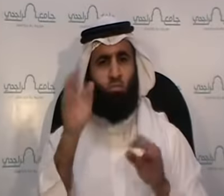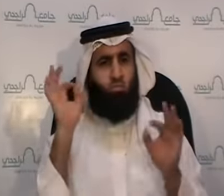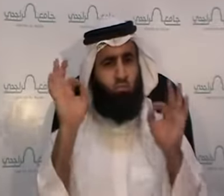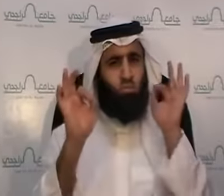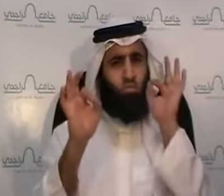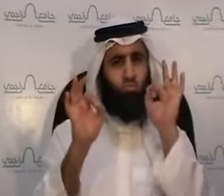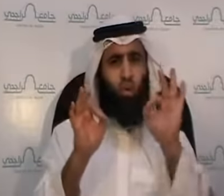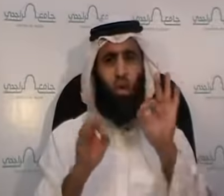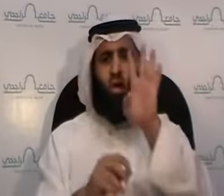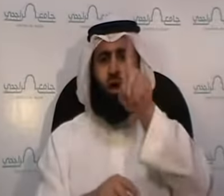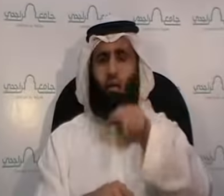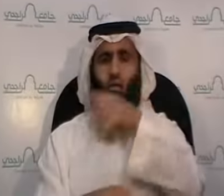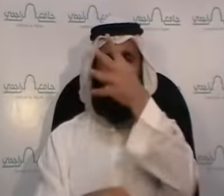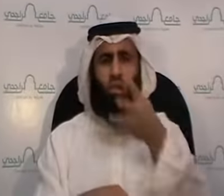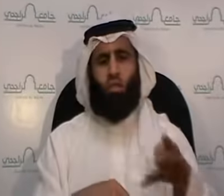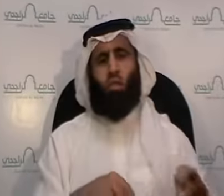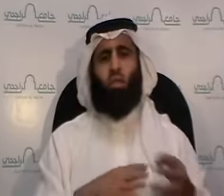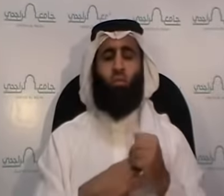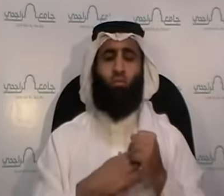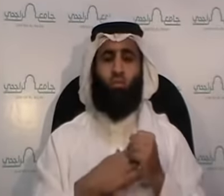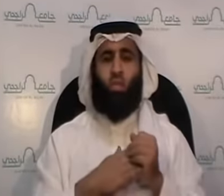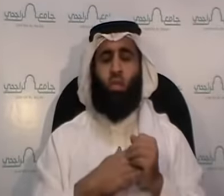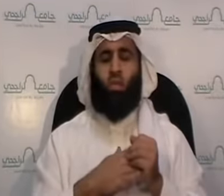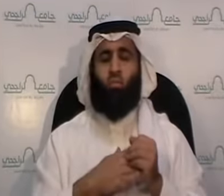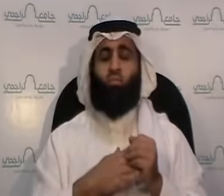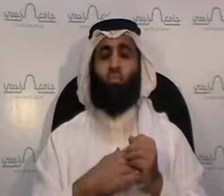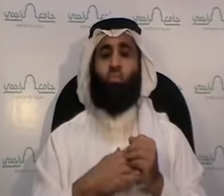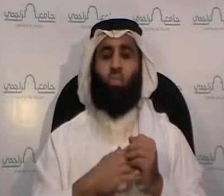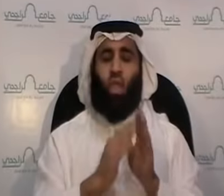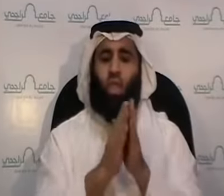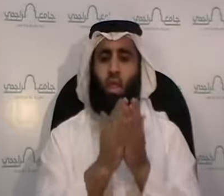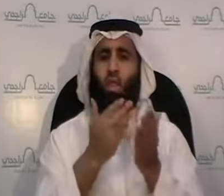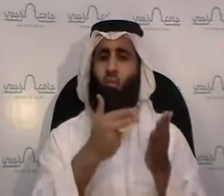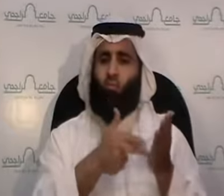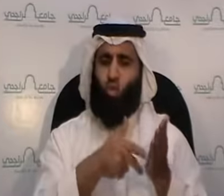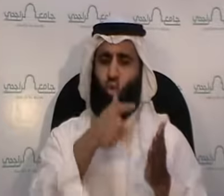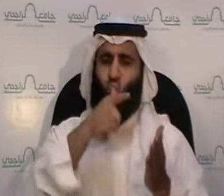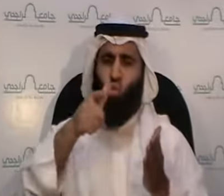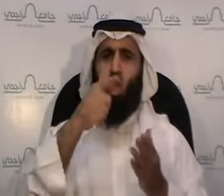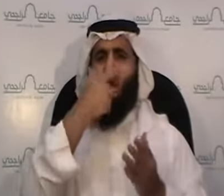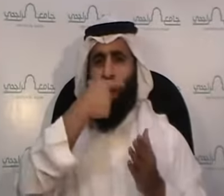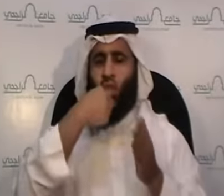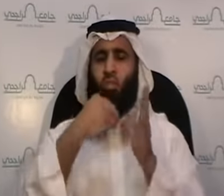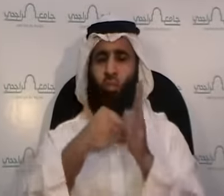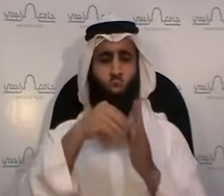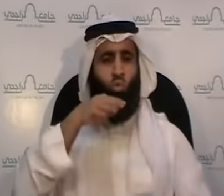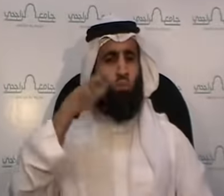في غير ما موضع من كتاب الله جل وعلا، وسنة رسوله صلى الله